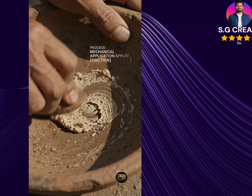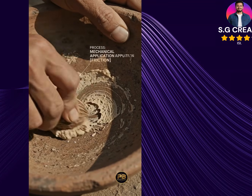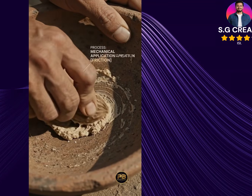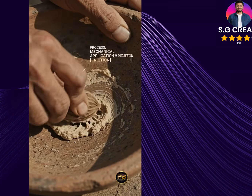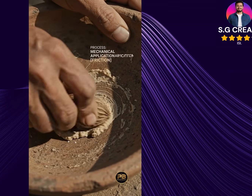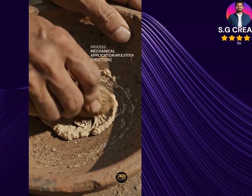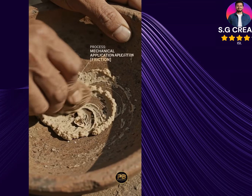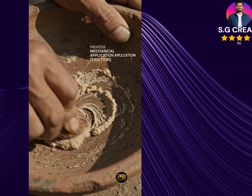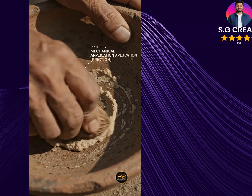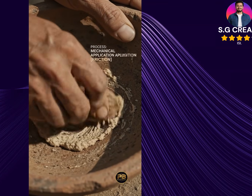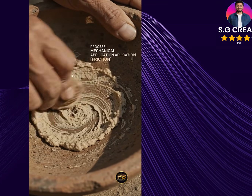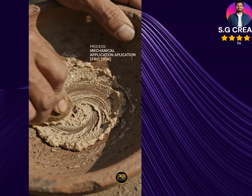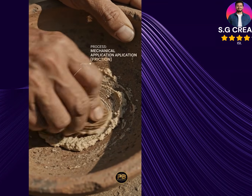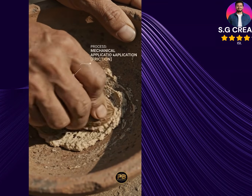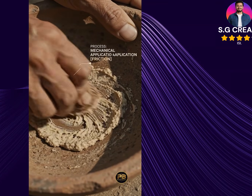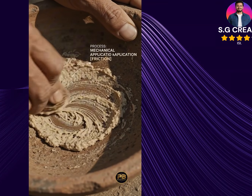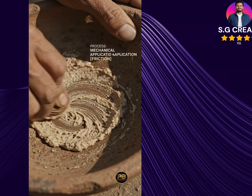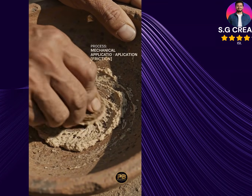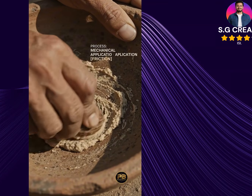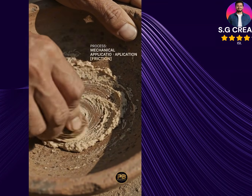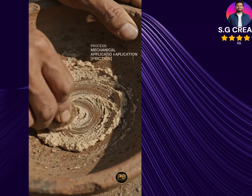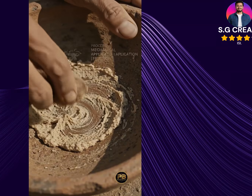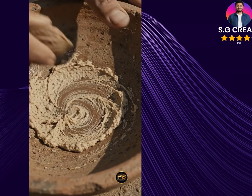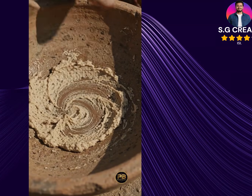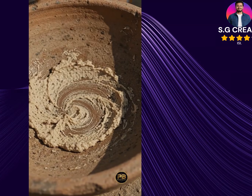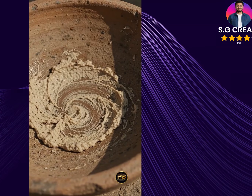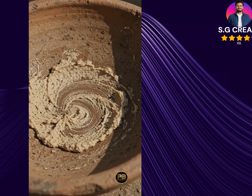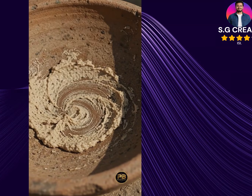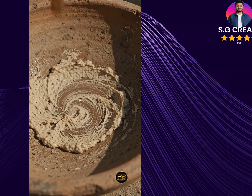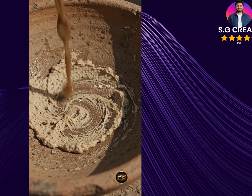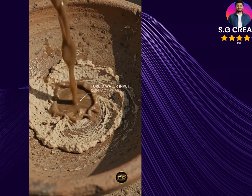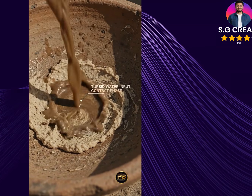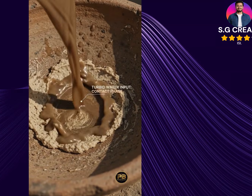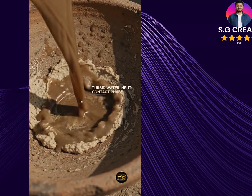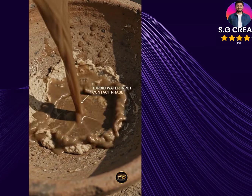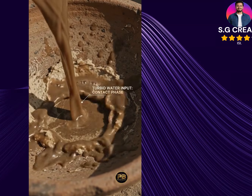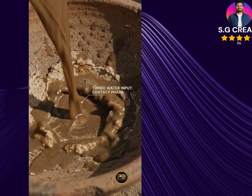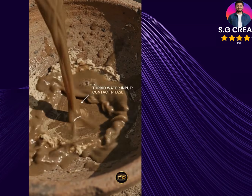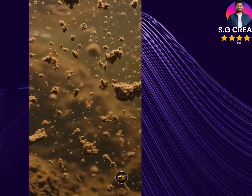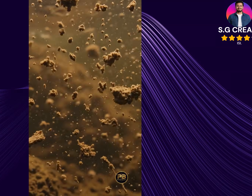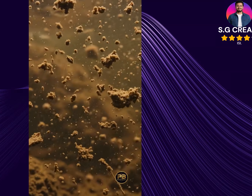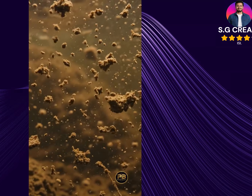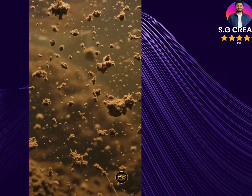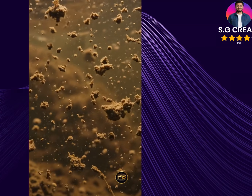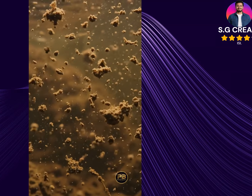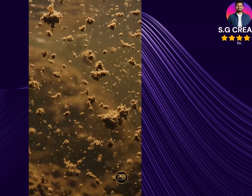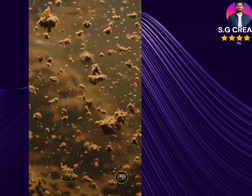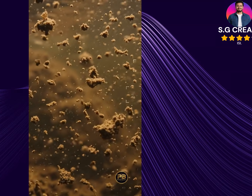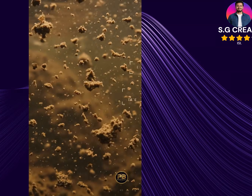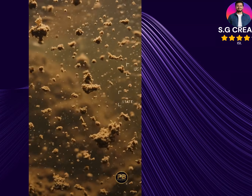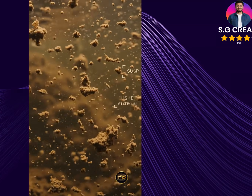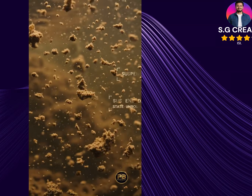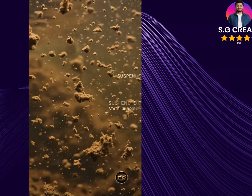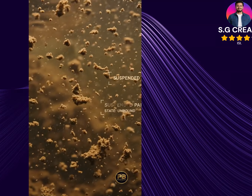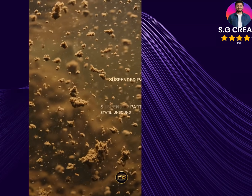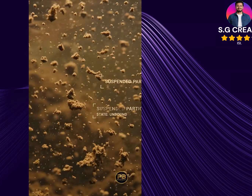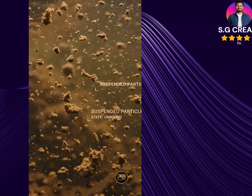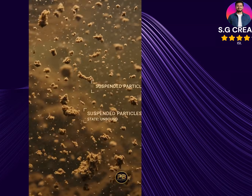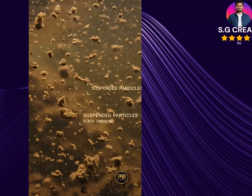की अंदरूनी सतह पर रगड़ते थे, फिर उसमें मटमैला नदी का पानी भर दिया जाता था। बीज के प्राकृतिक यौगिक पानी में तैर रहे बेहद महीन